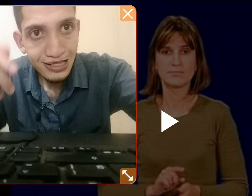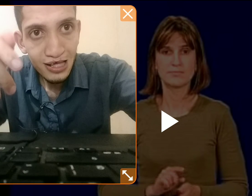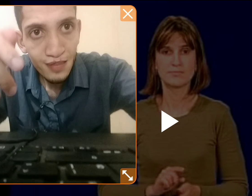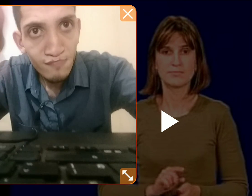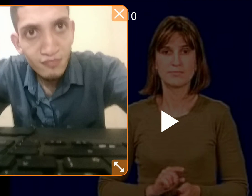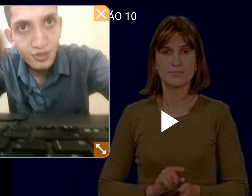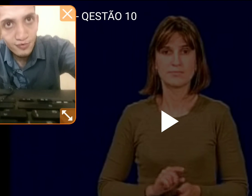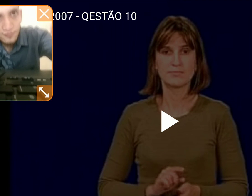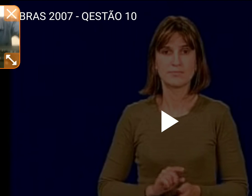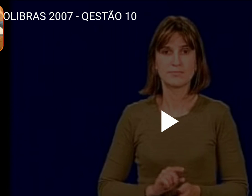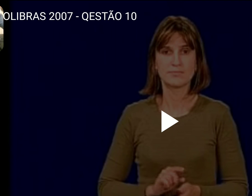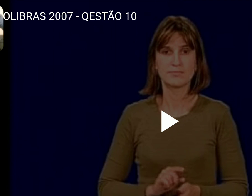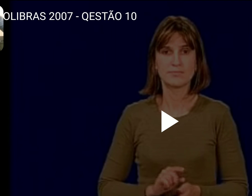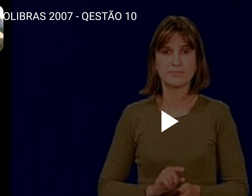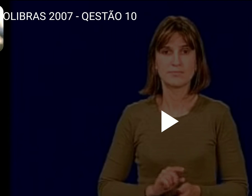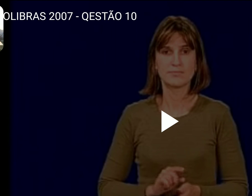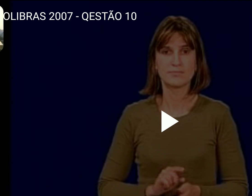Assista primeiro.